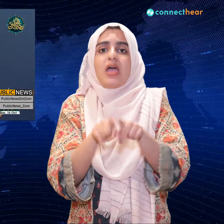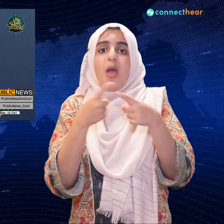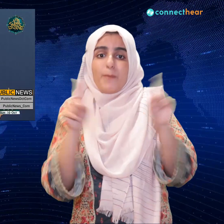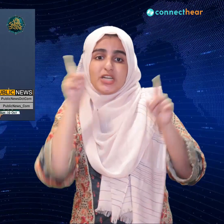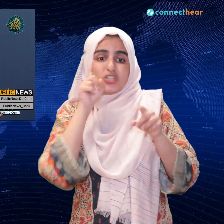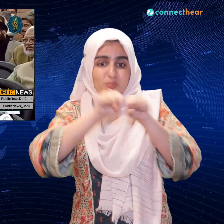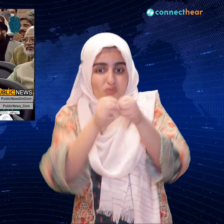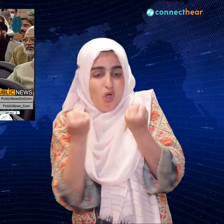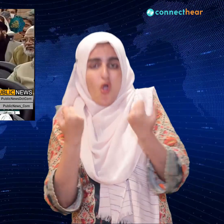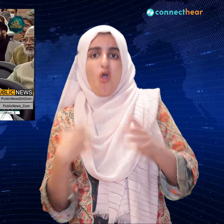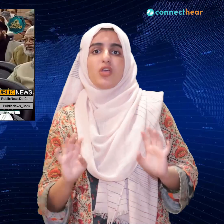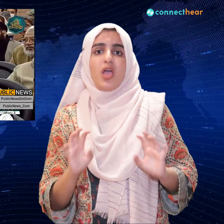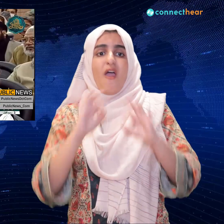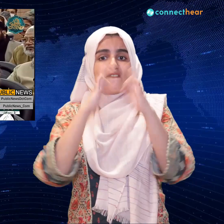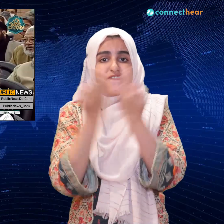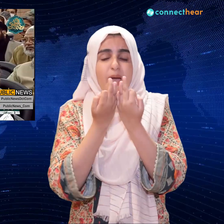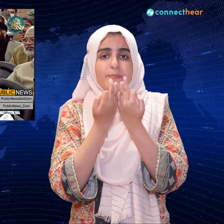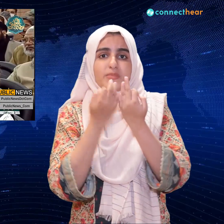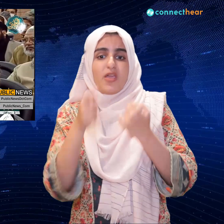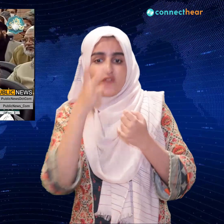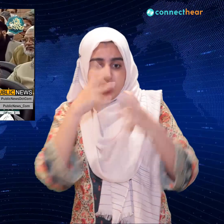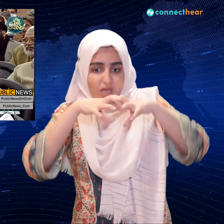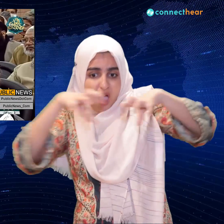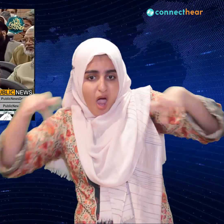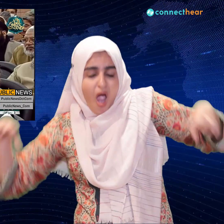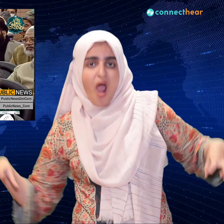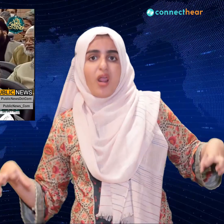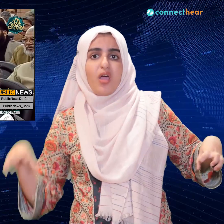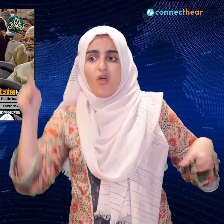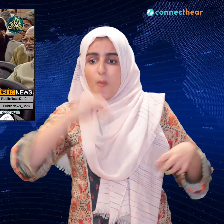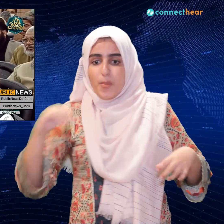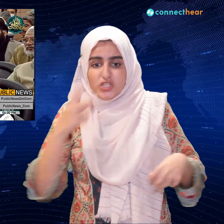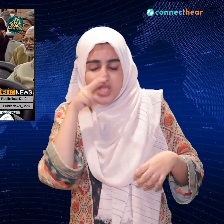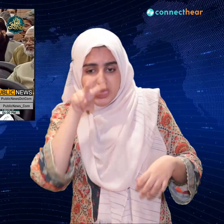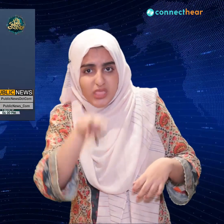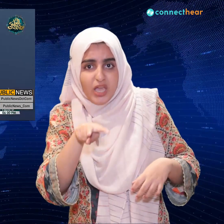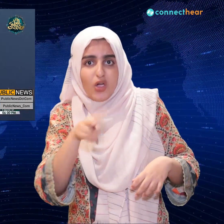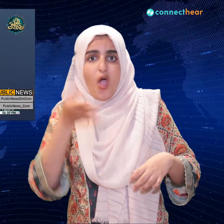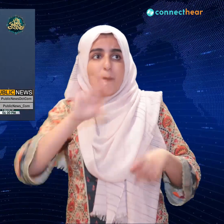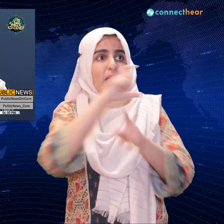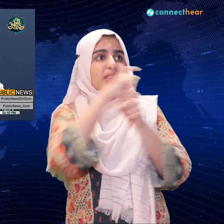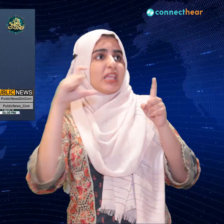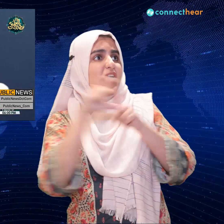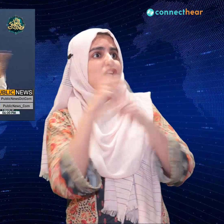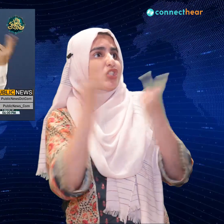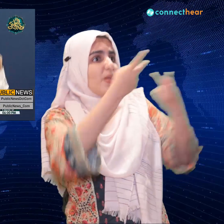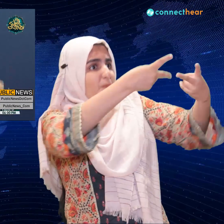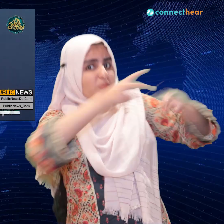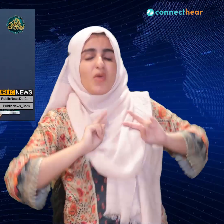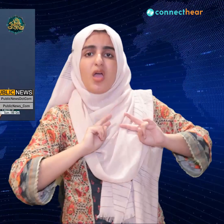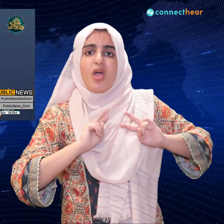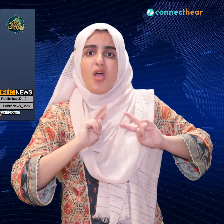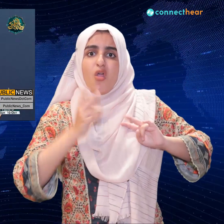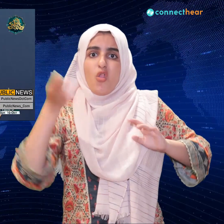ایک خاندانی نظام ہمارے سامنے ان کا ٹوٹتا گیا، ہم وہی کلچر جب اپنا رہے ہیں، ہم یہ کیسے سمجھتے ہیں کہ